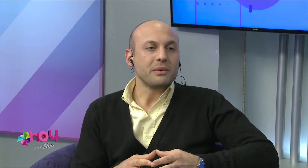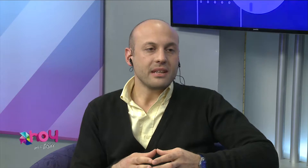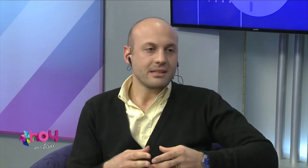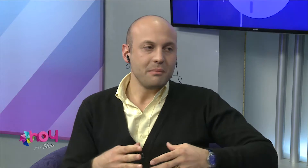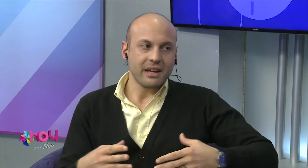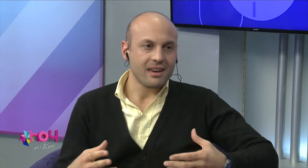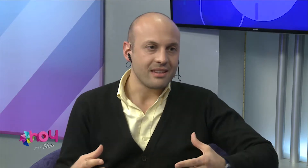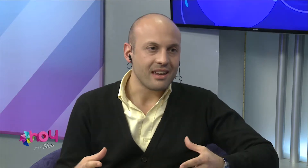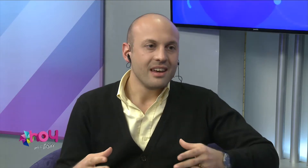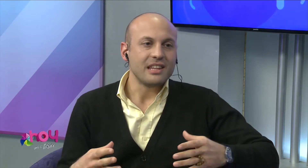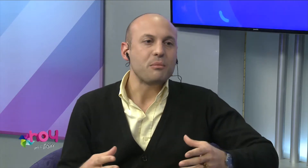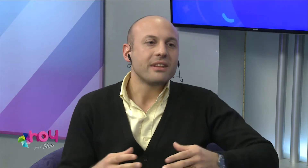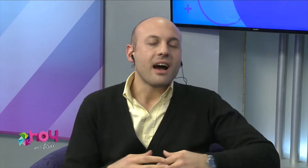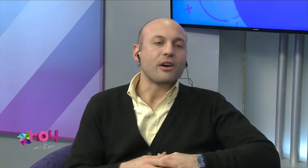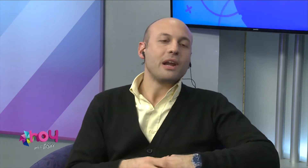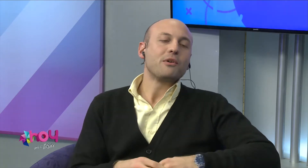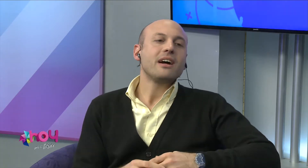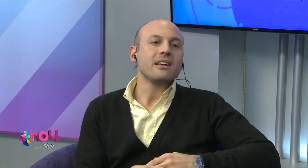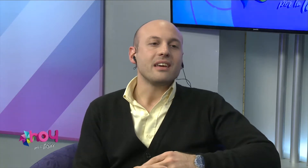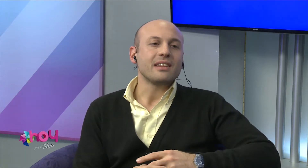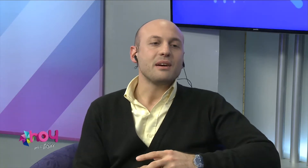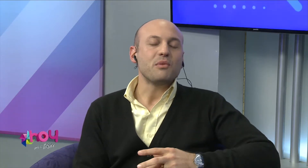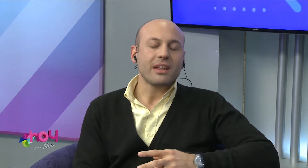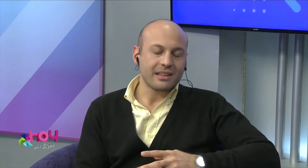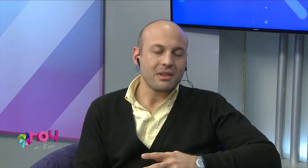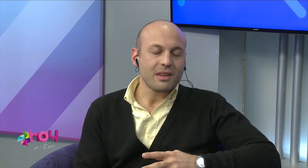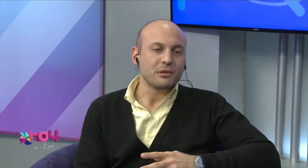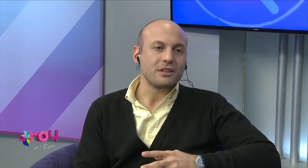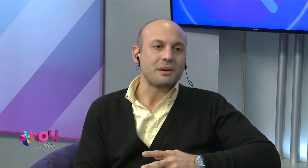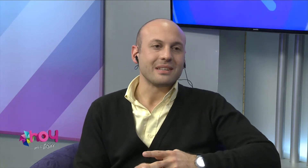que siempre hay gente dispuesta a colaborar y está en busca de actividades positivas.